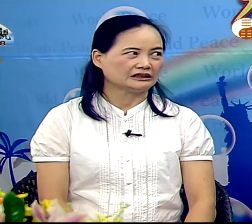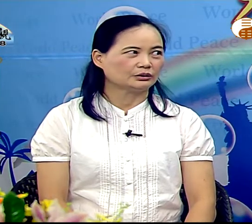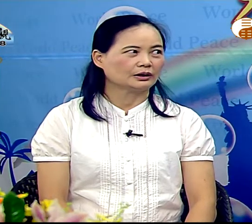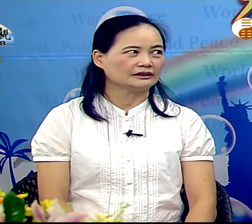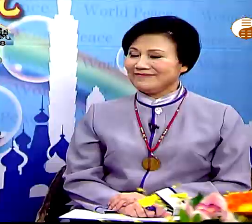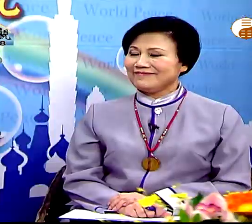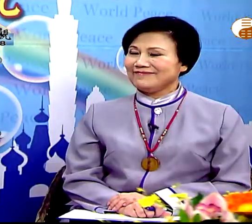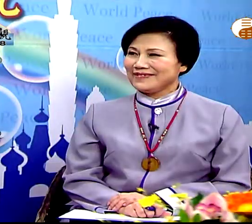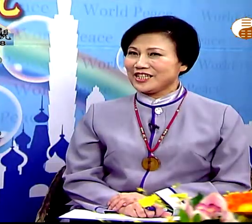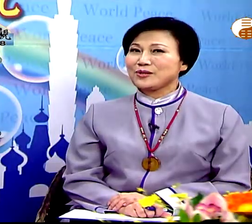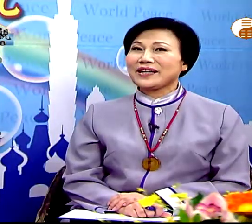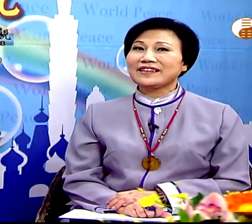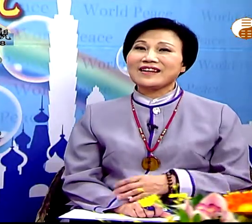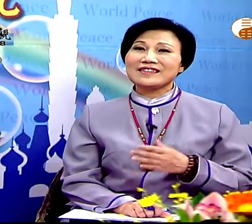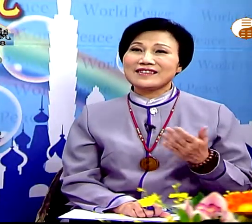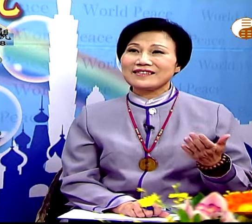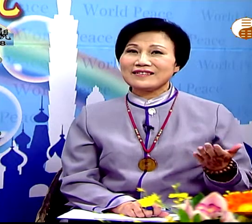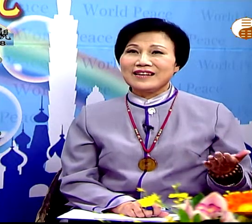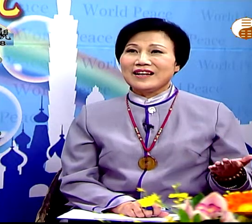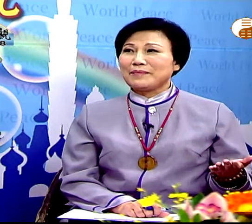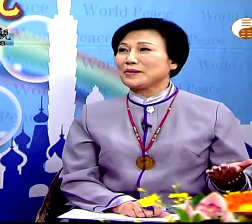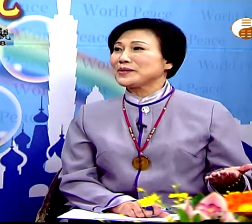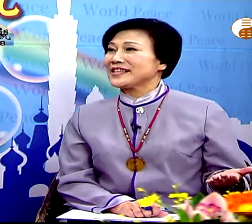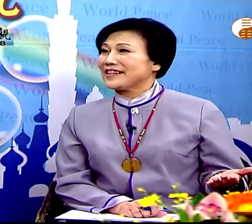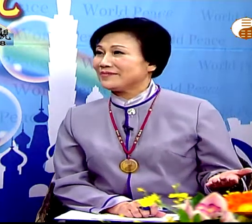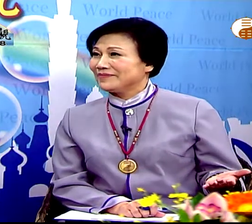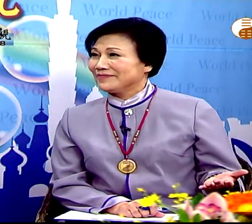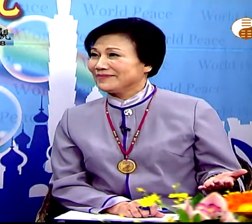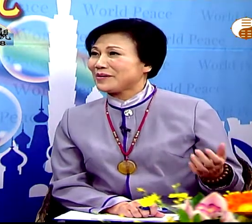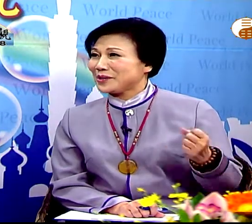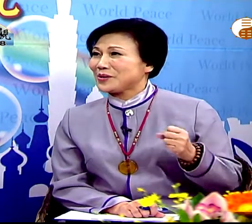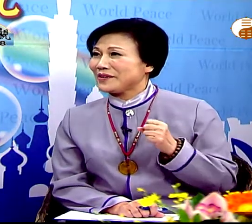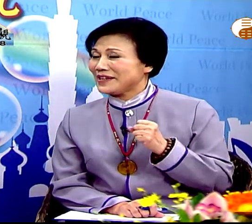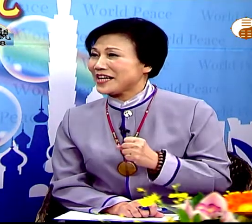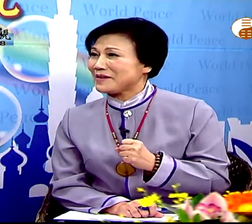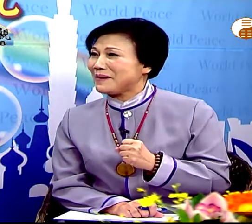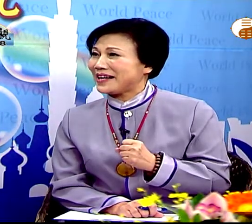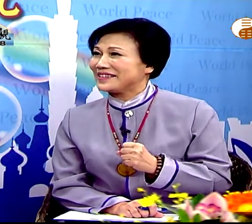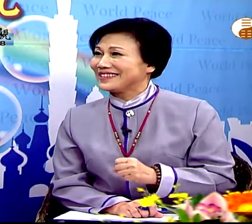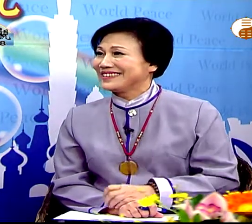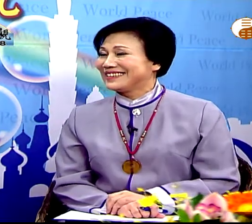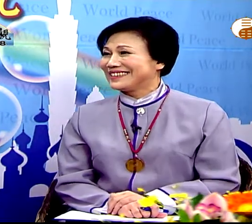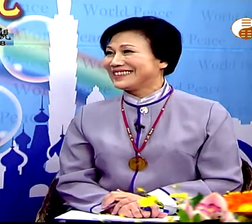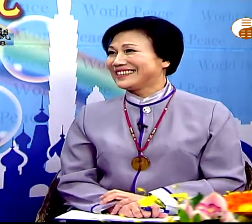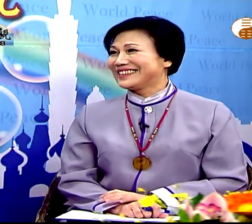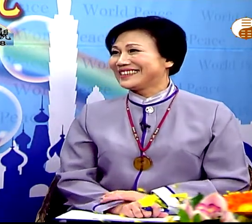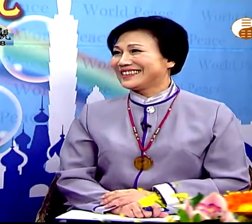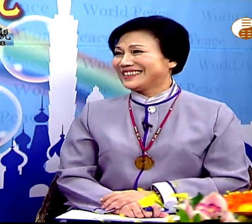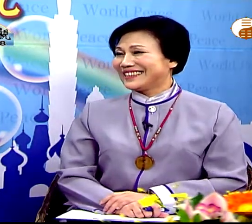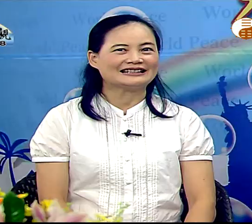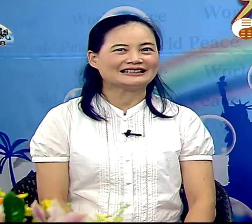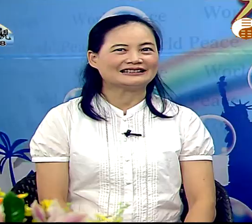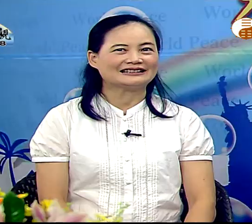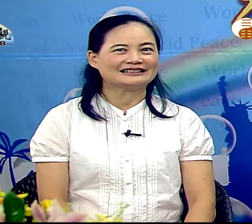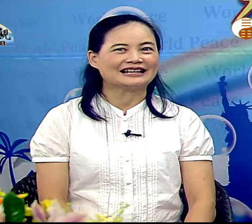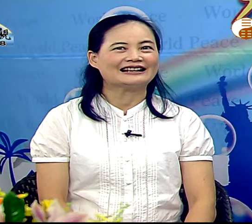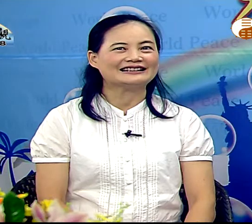一段的一个创、 尽管他已经被误解，但我觉得非常的棒。 尽管他已经曾